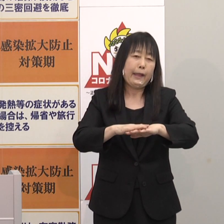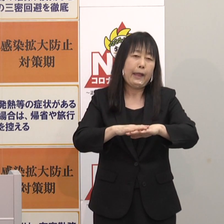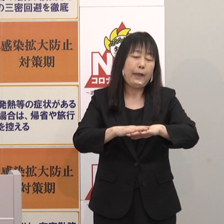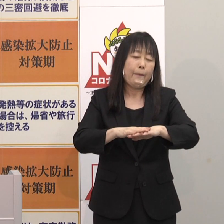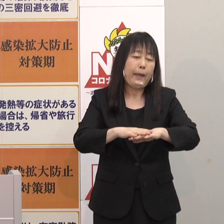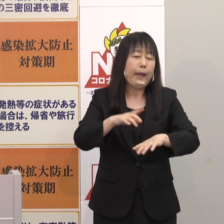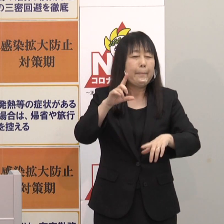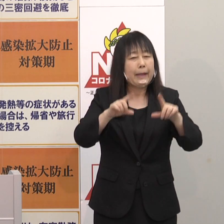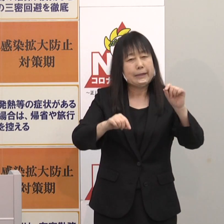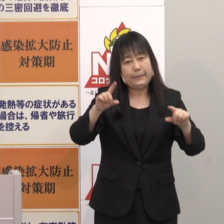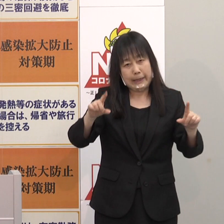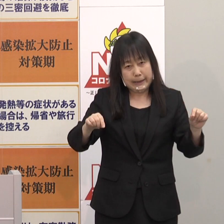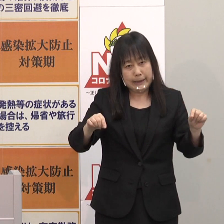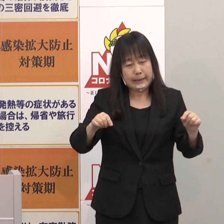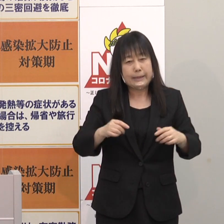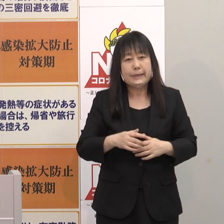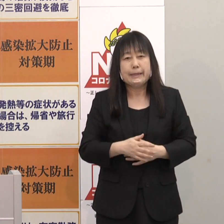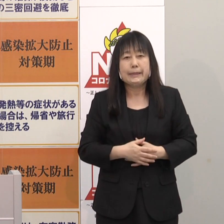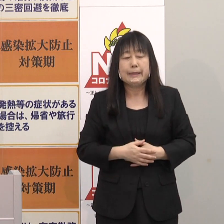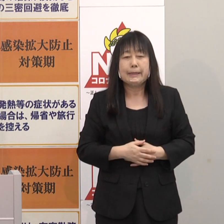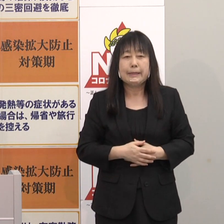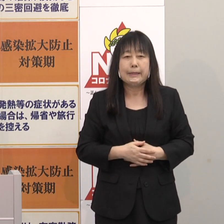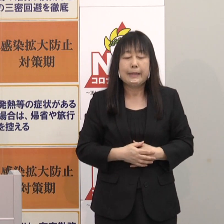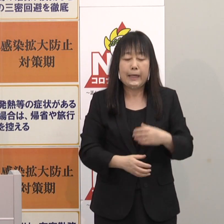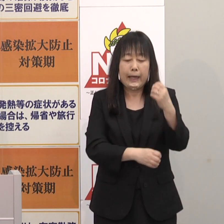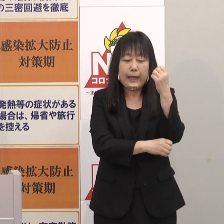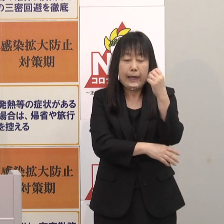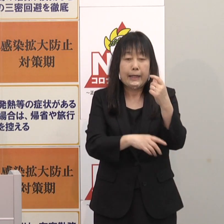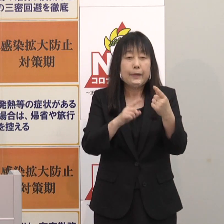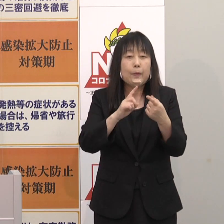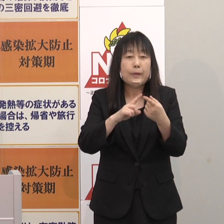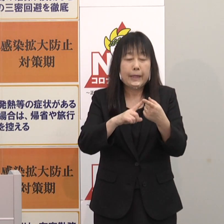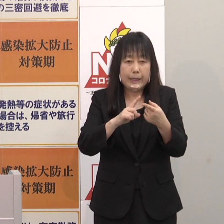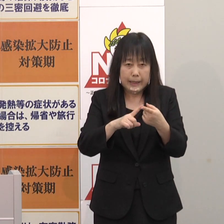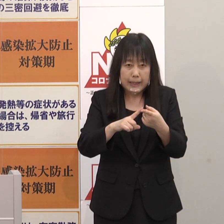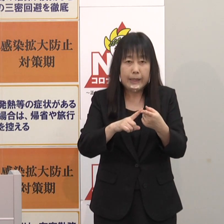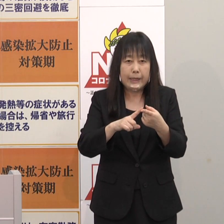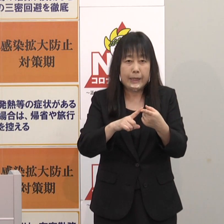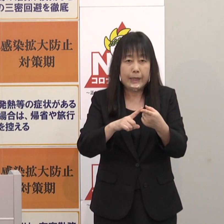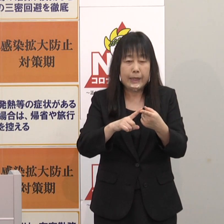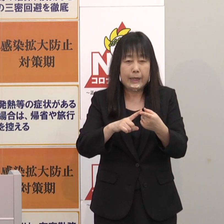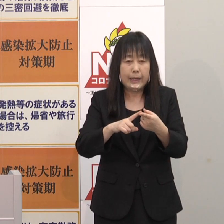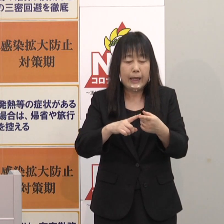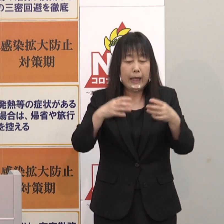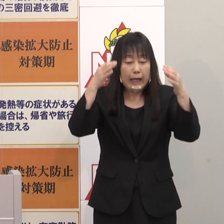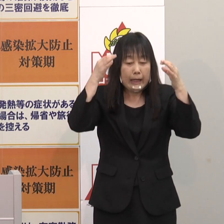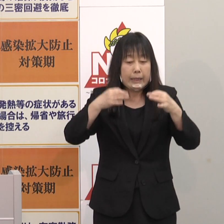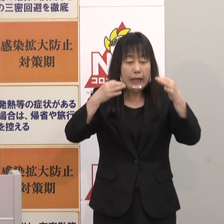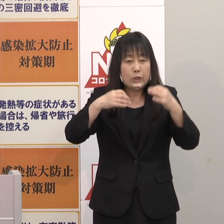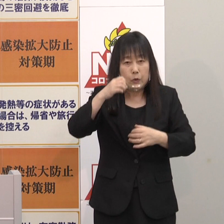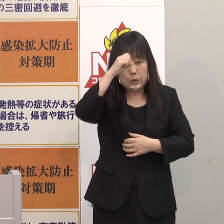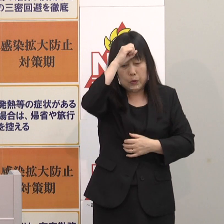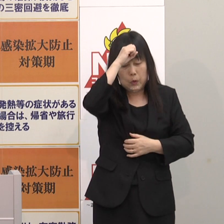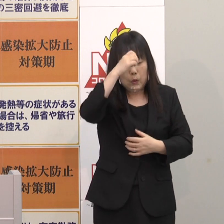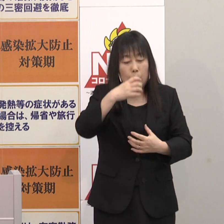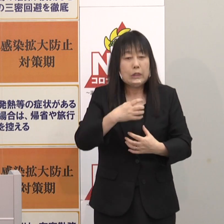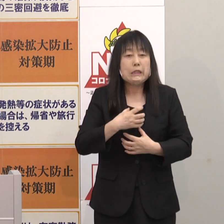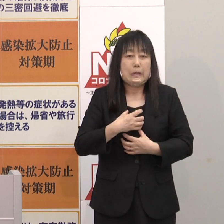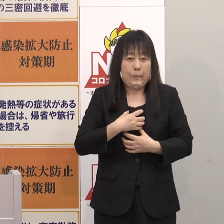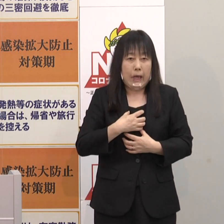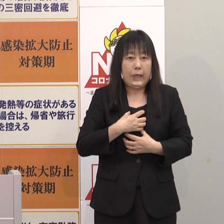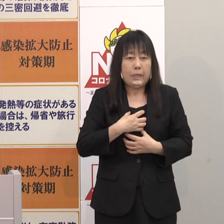基本的にですね、その今の最後の例で言えば、熱中症の危険があるような時にはですね、マスク